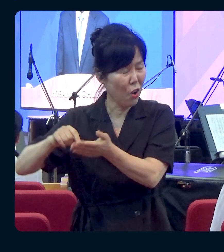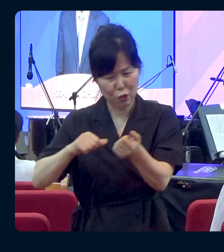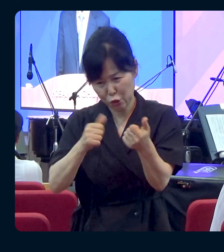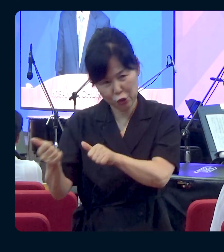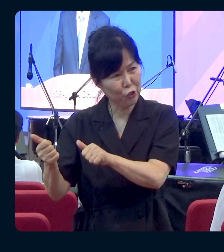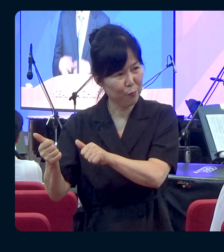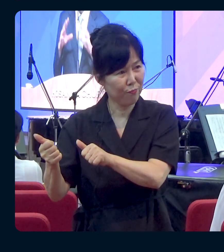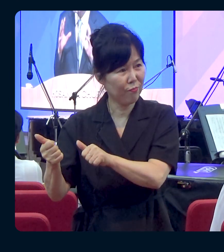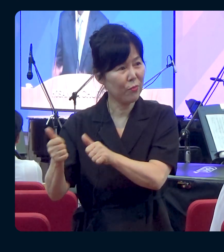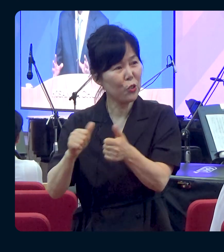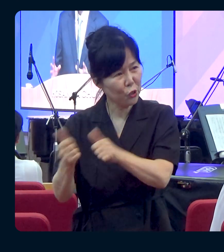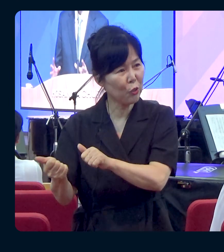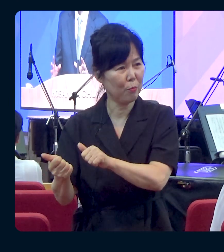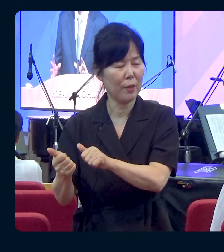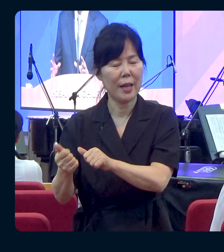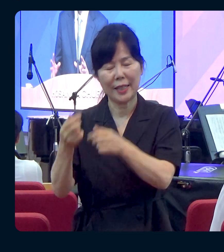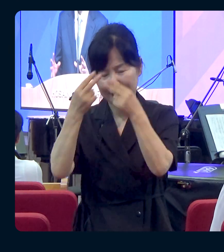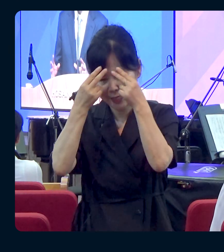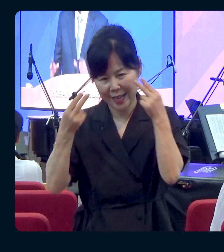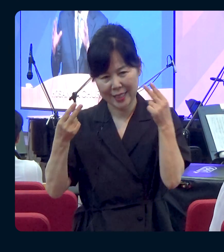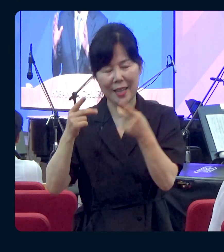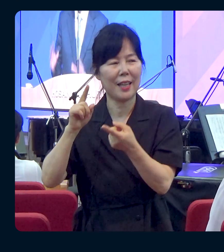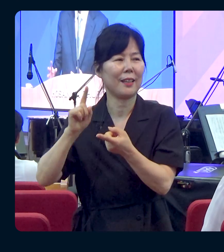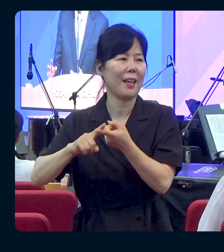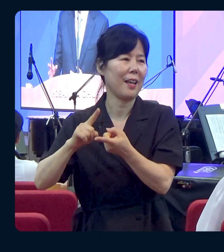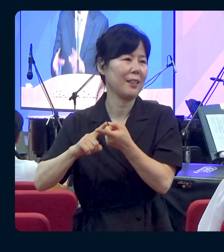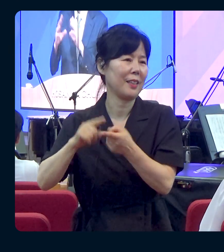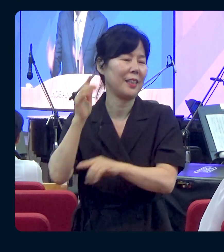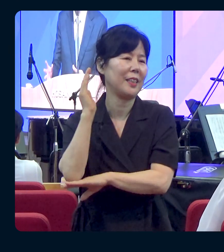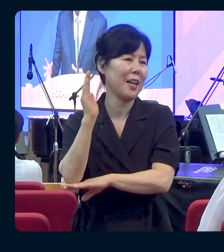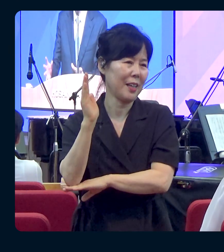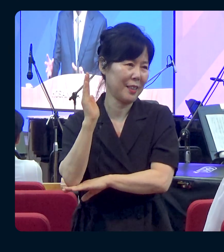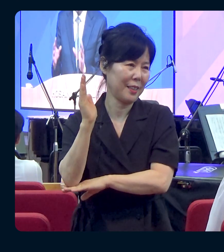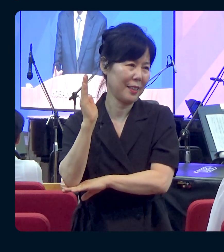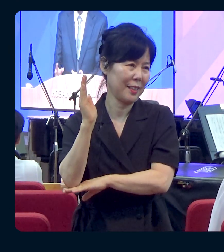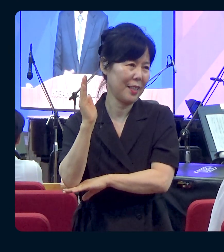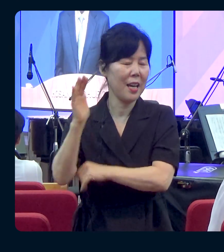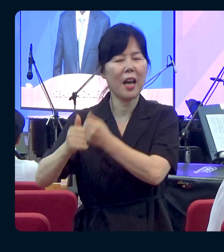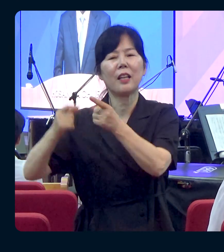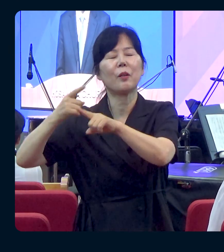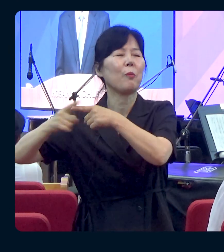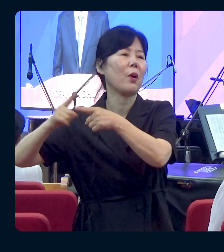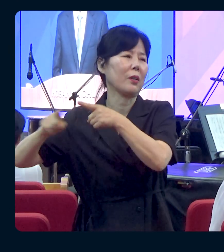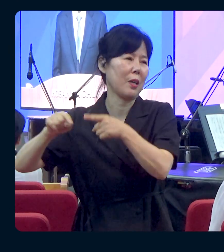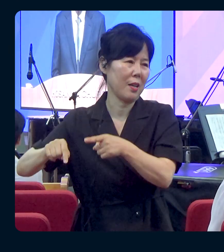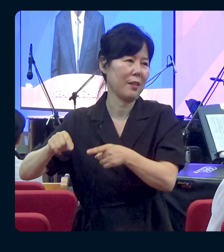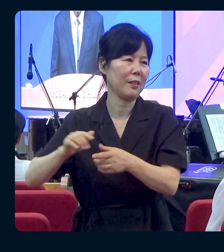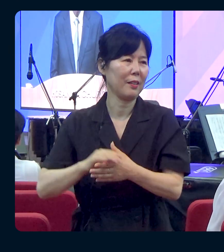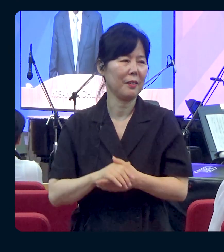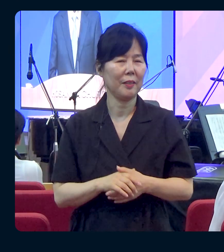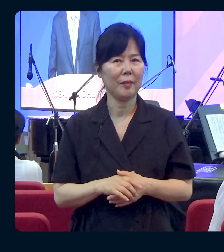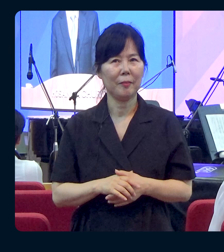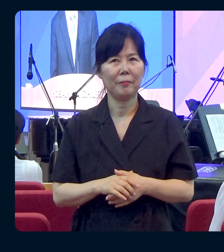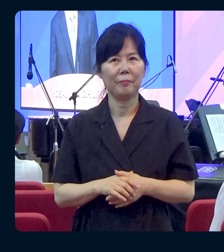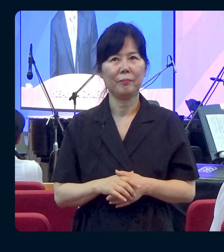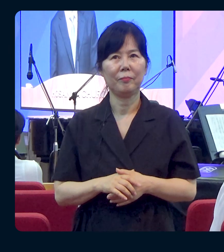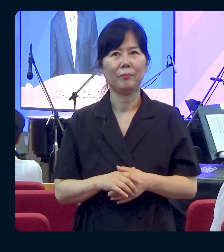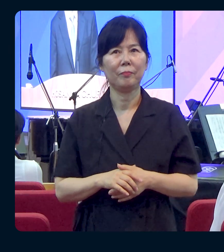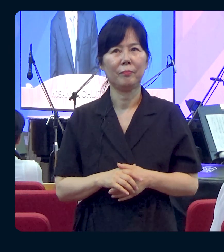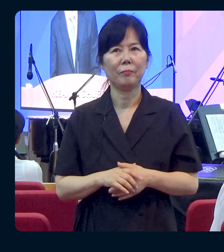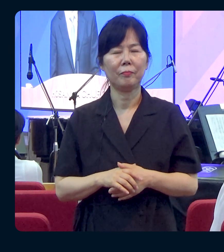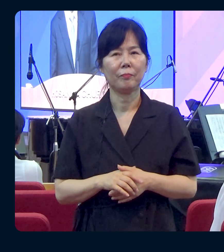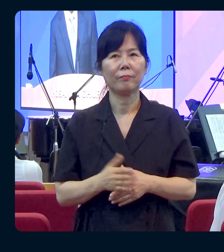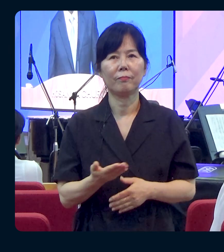해당하는 야곱과 요셉의 장래 이야기로 창세기 마지막 장을 열고 그리고 닫고